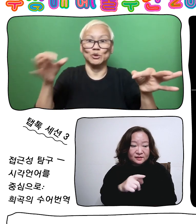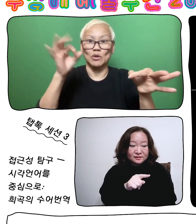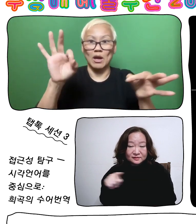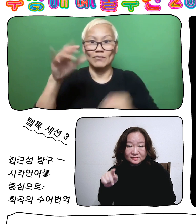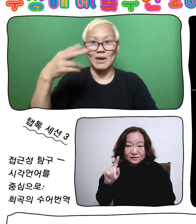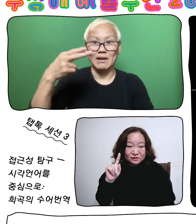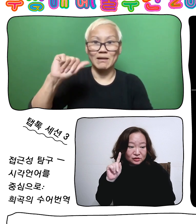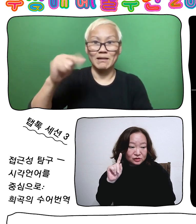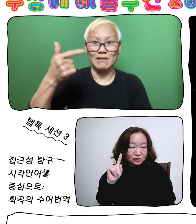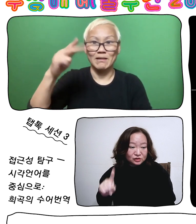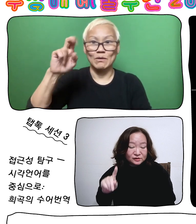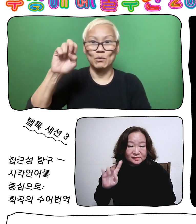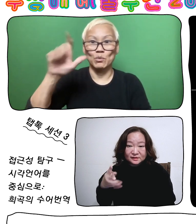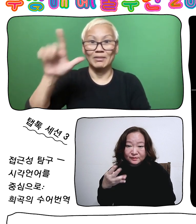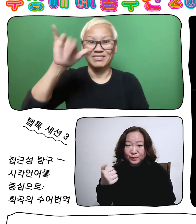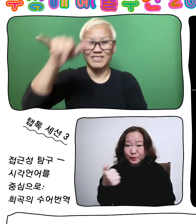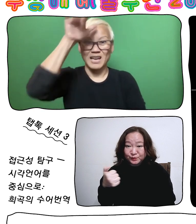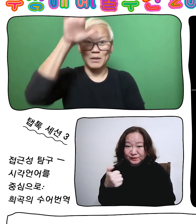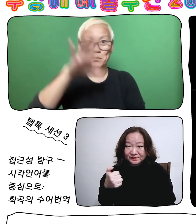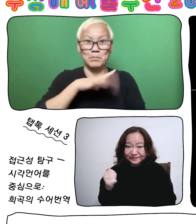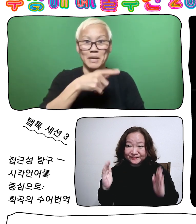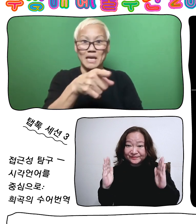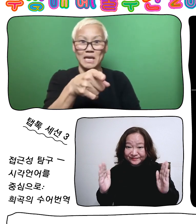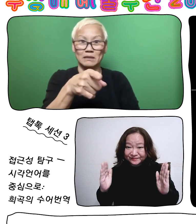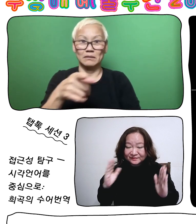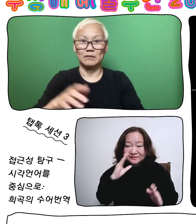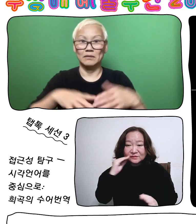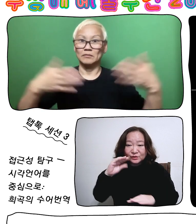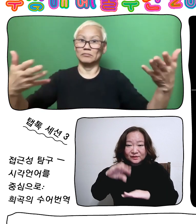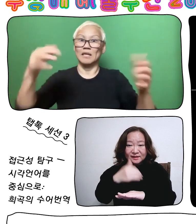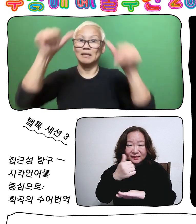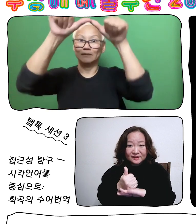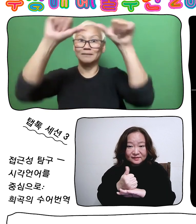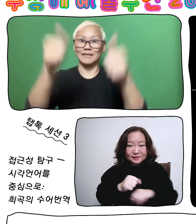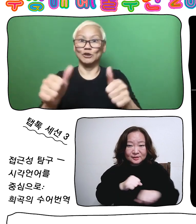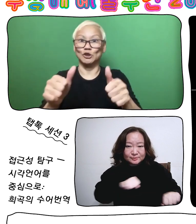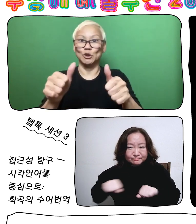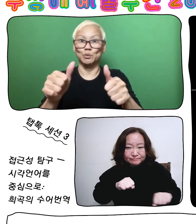세종대왕은 1398년에 태어나 1450년에 돌아가셨습니다.